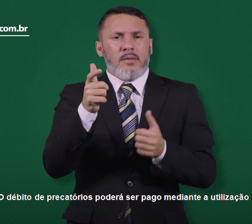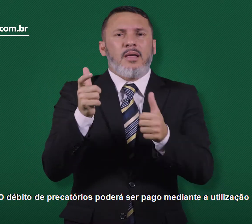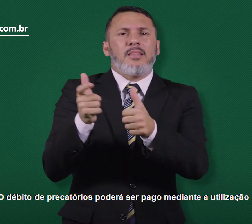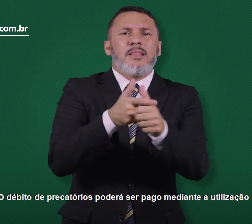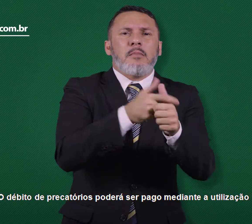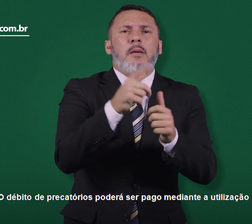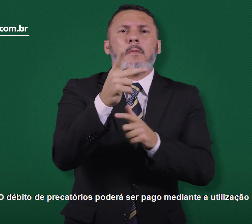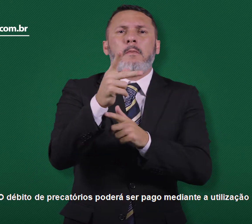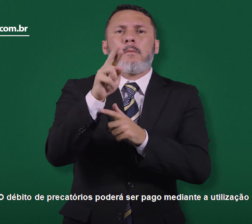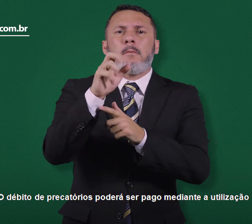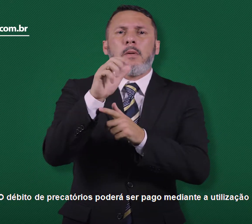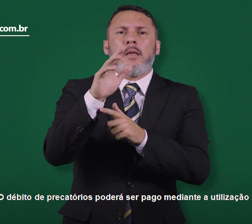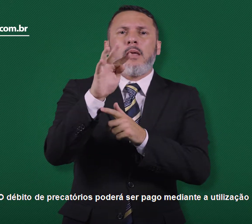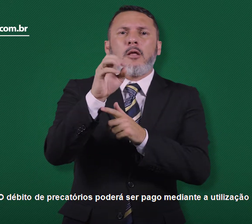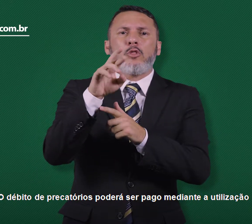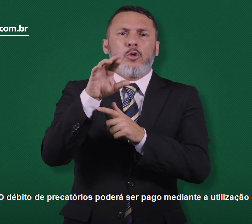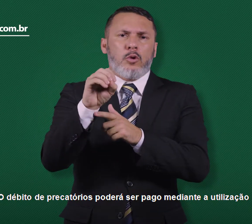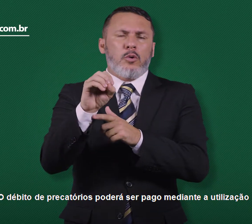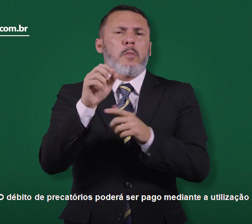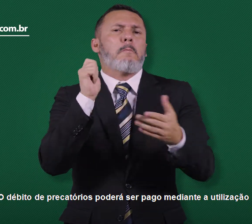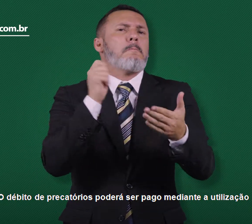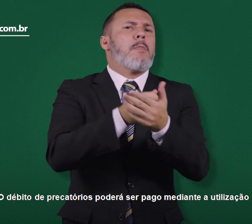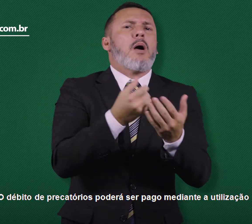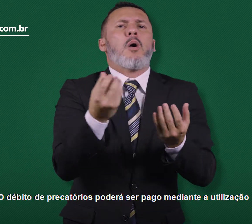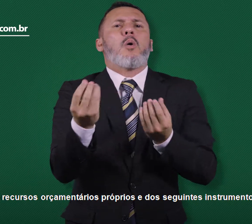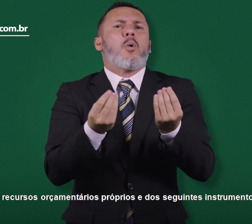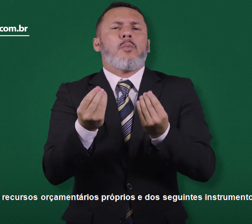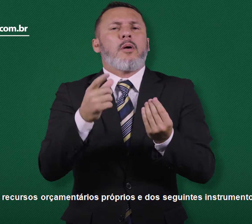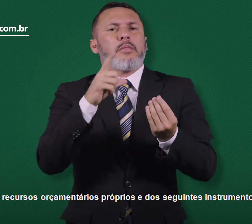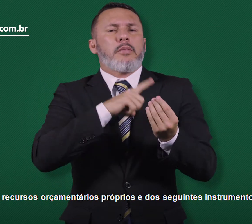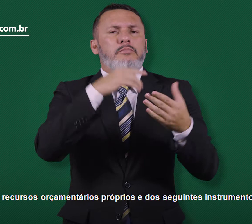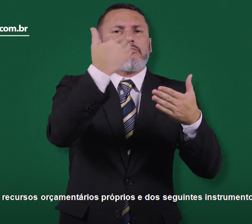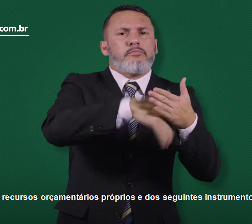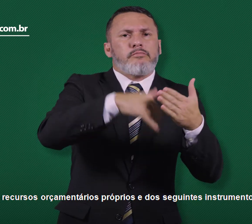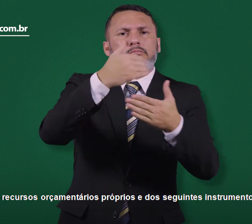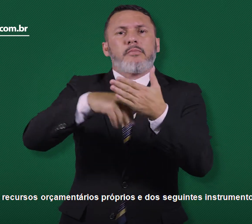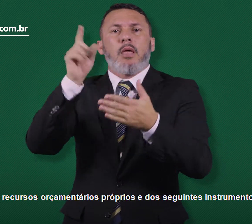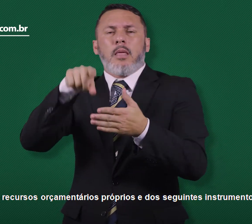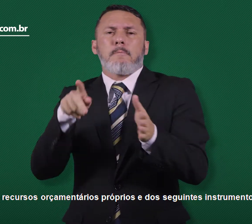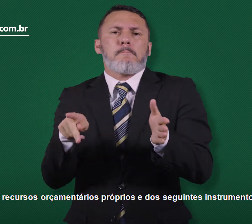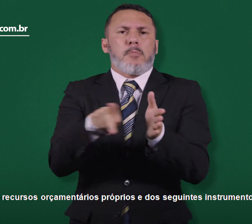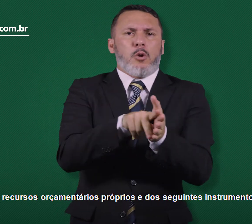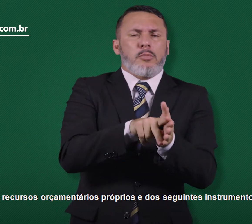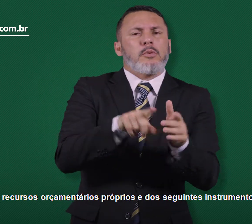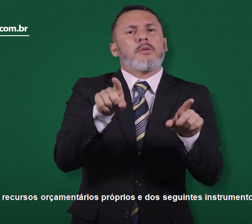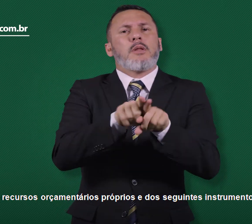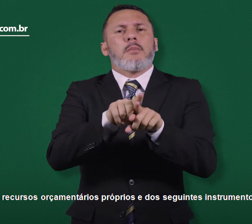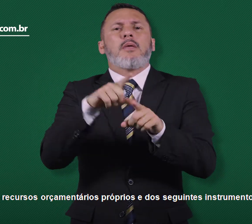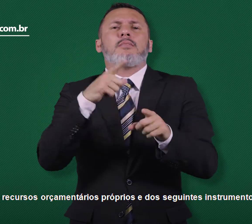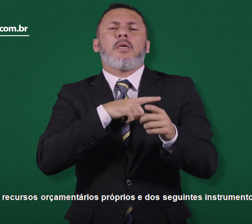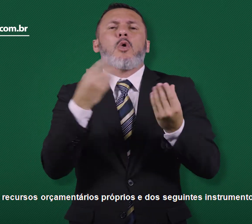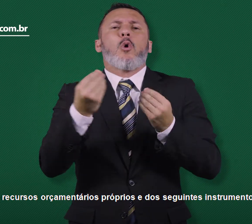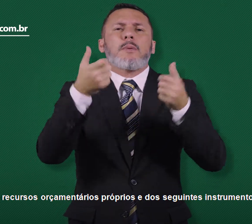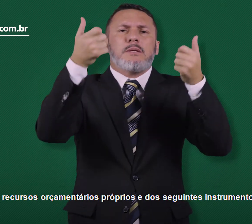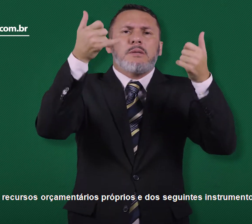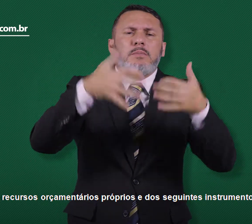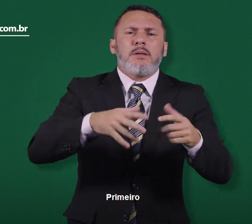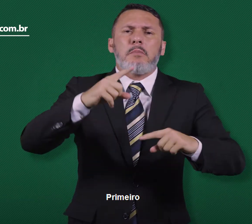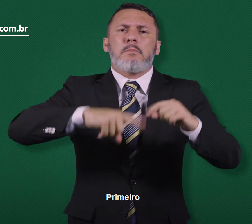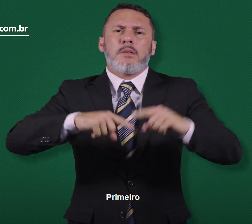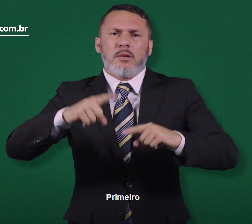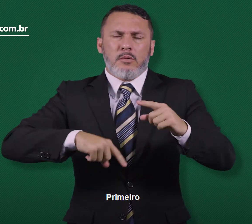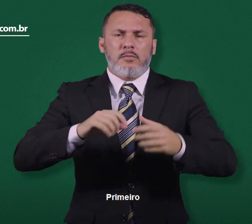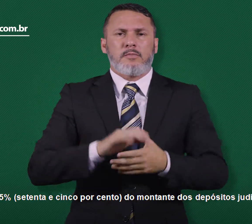O débito de precatórios poderá ser pago mediante a utilização de recursos orçamentários próprios e dos seguintes